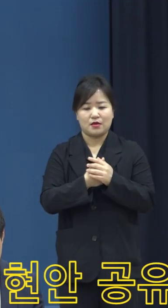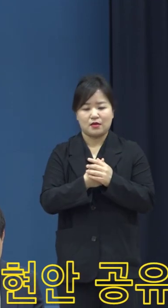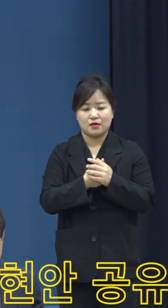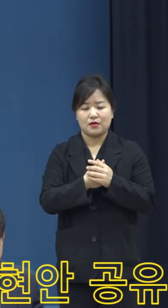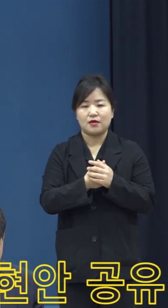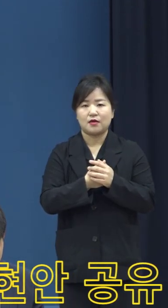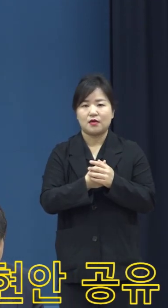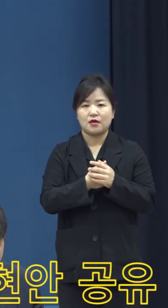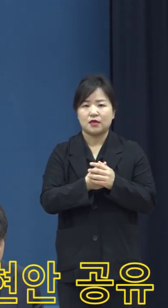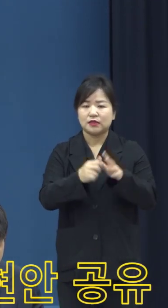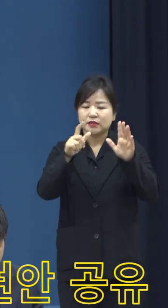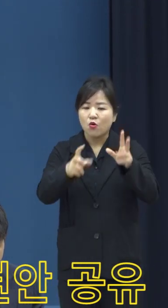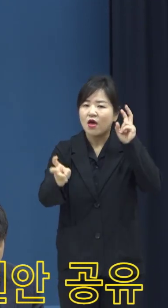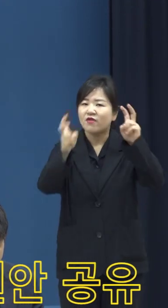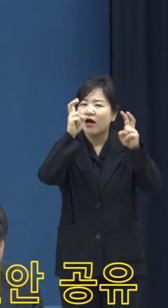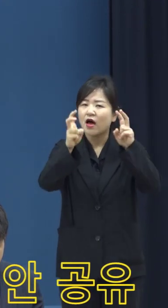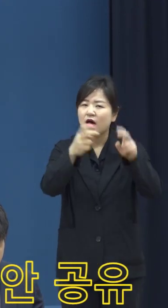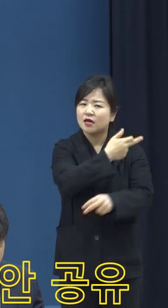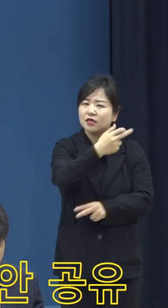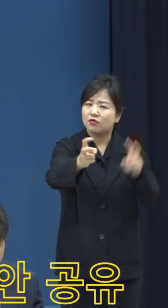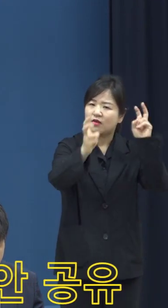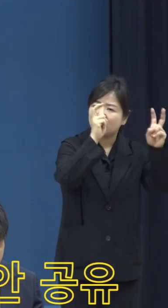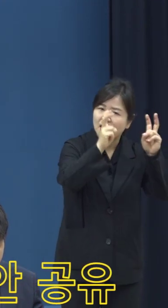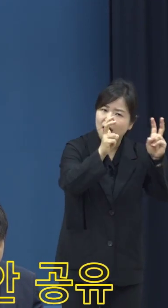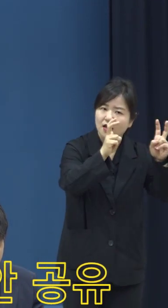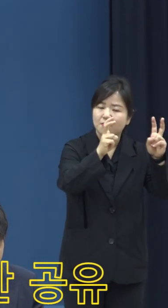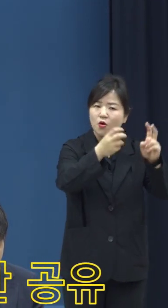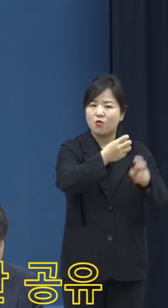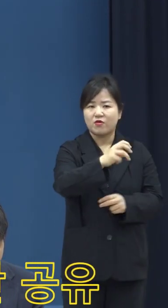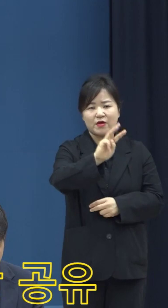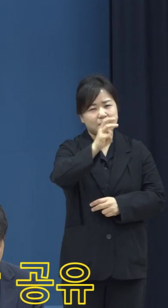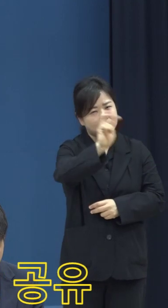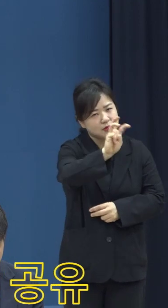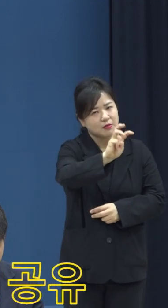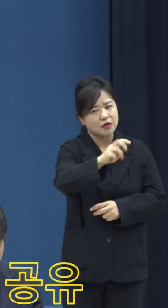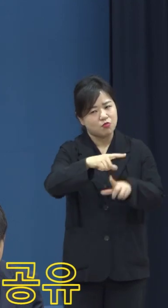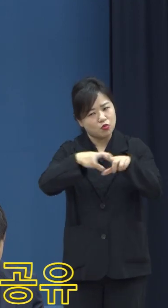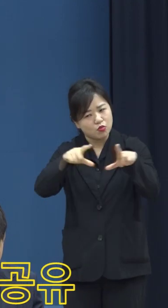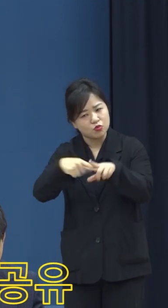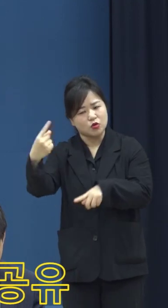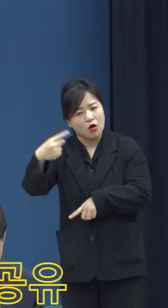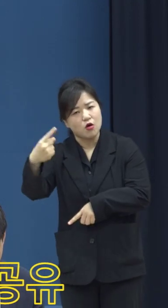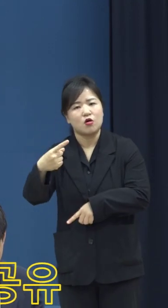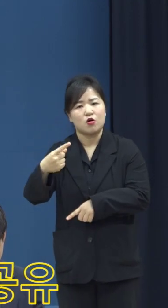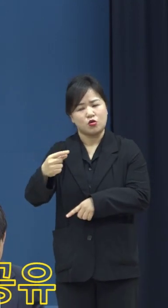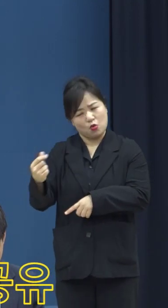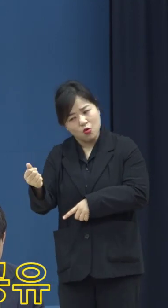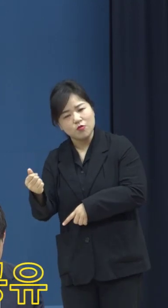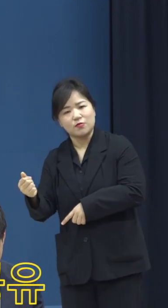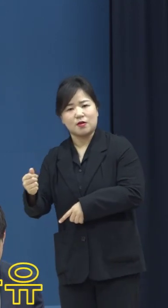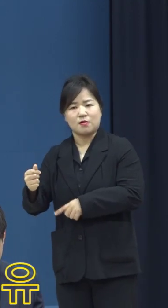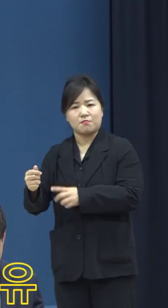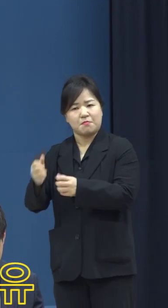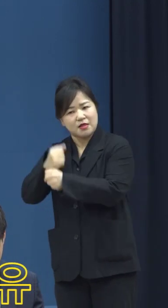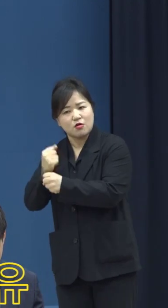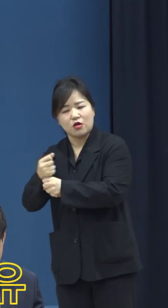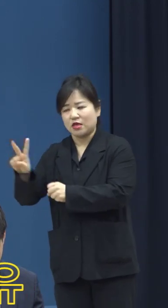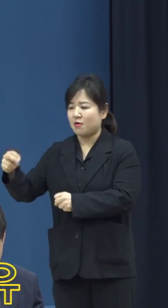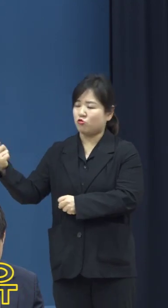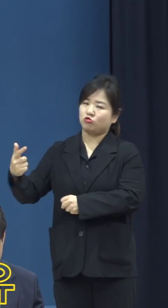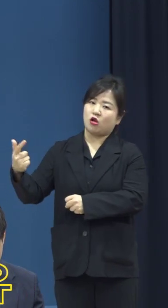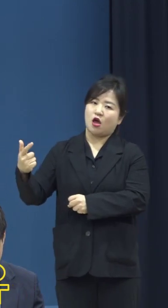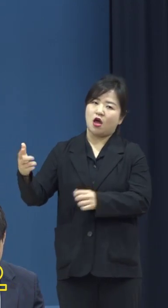기업체가 현재 대기업 뭐 한 30여 개, 중견기업 1000여 개, 중소기업, 제조업체가 2만 6천